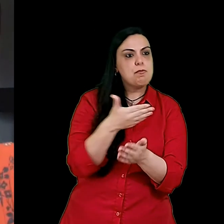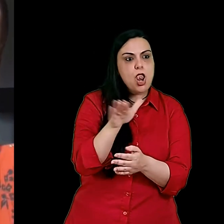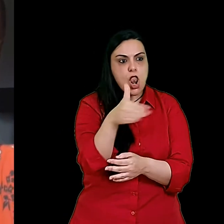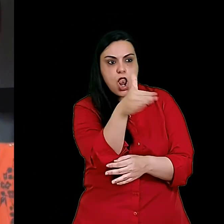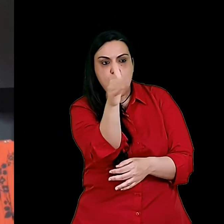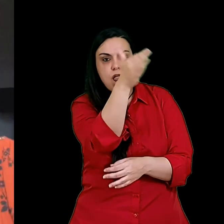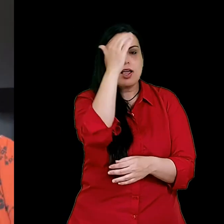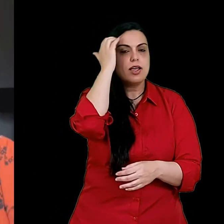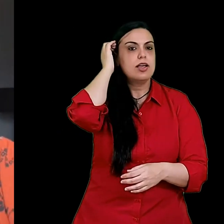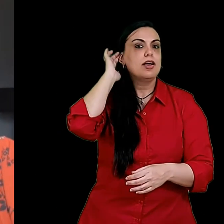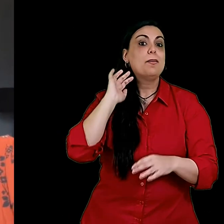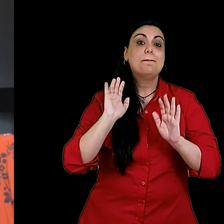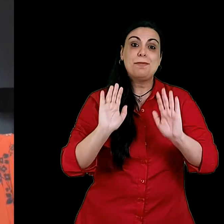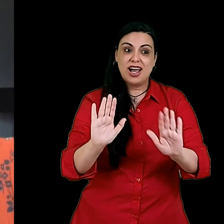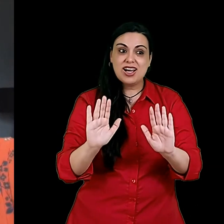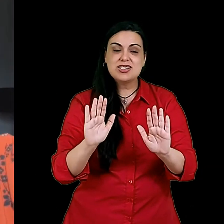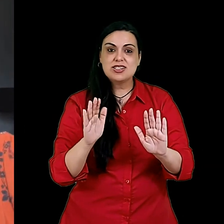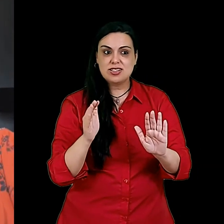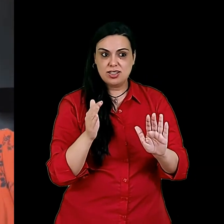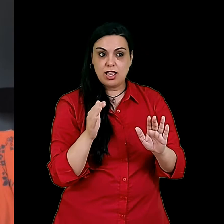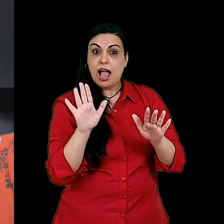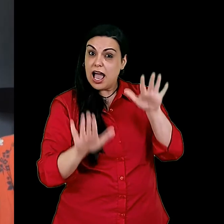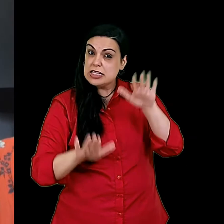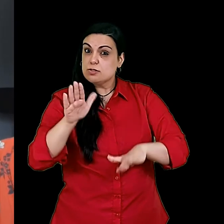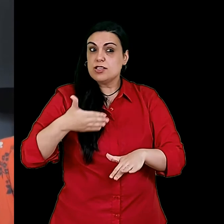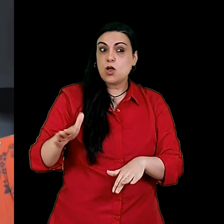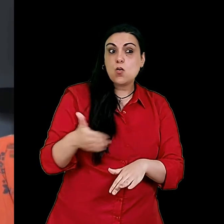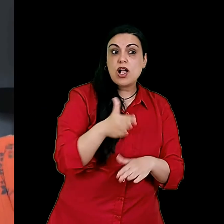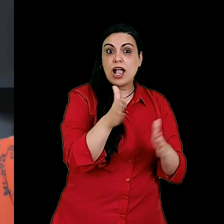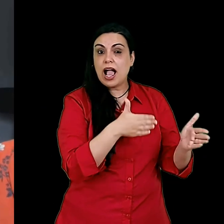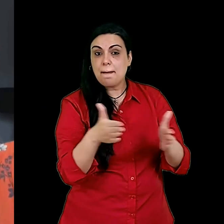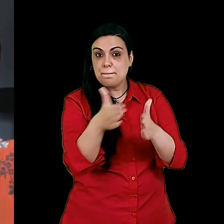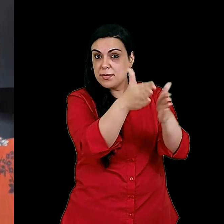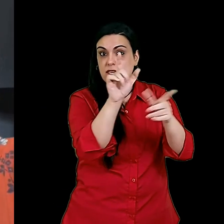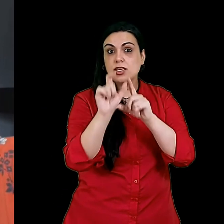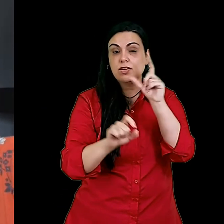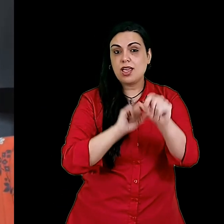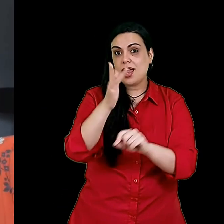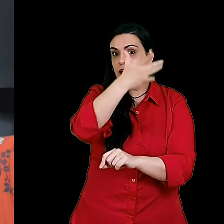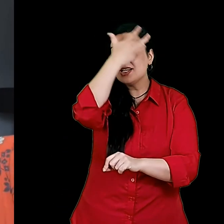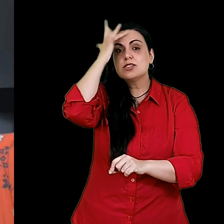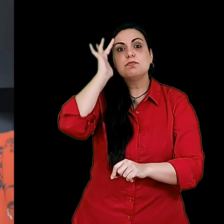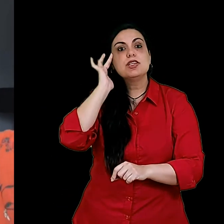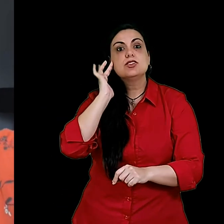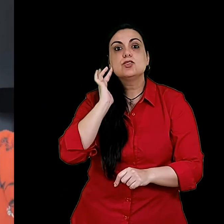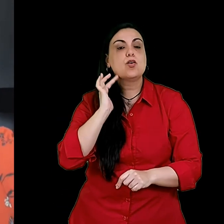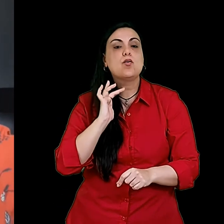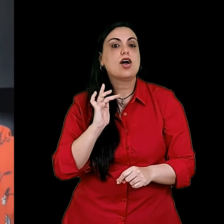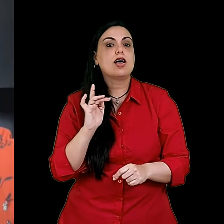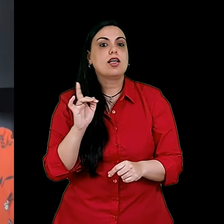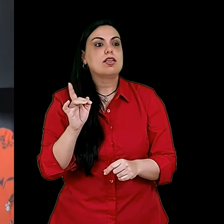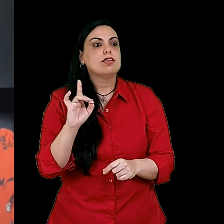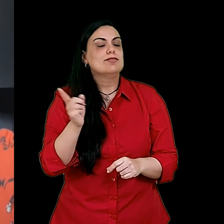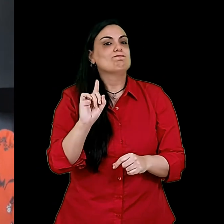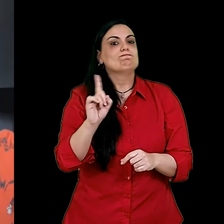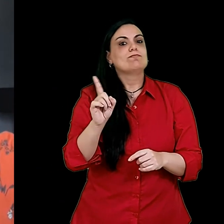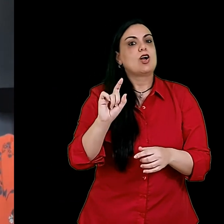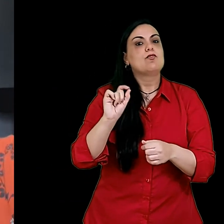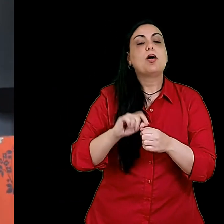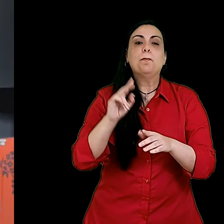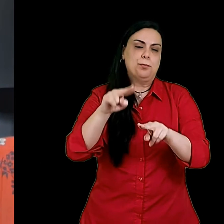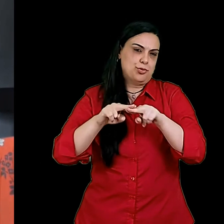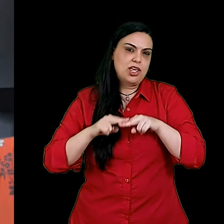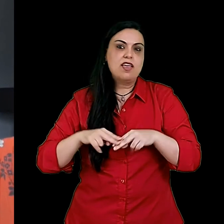algumas dessas rotas e desses trajetos não eram as rotas, vamos dizer assim, que as pessoas que desenvolviam as